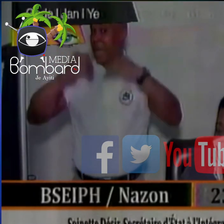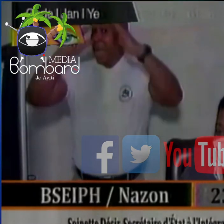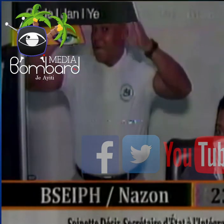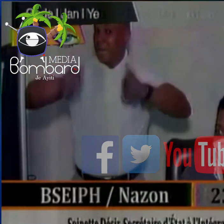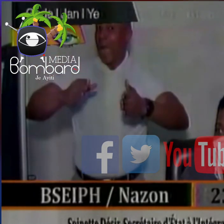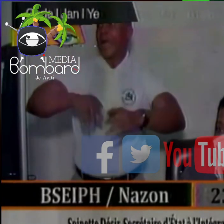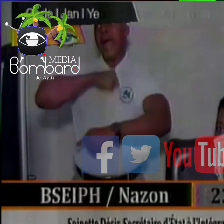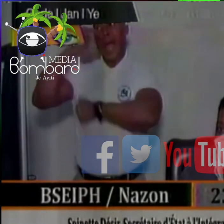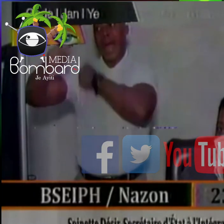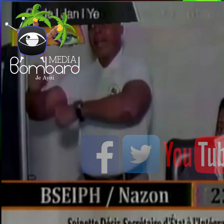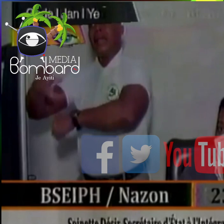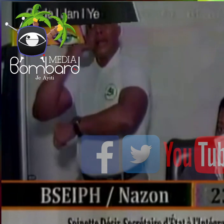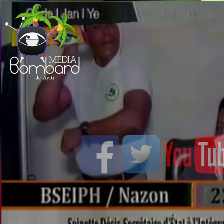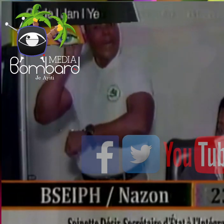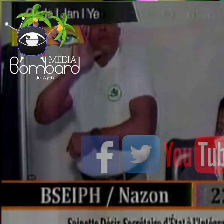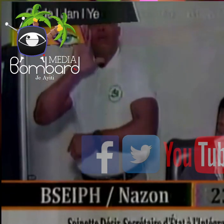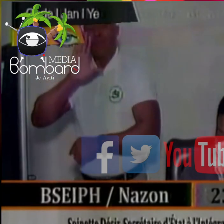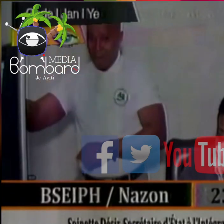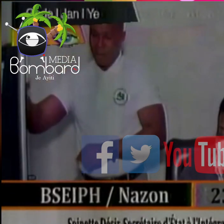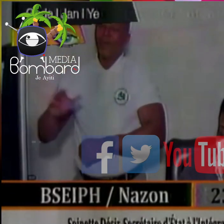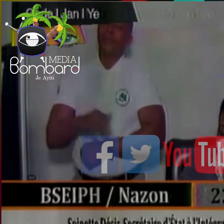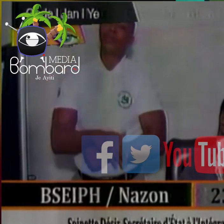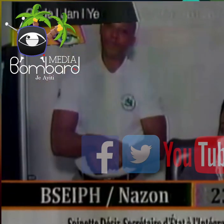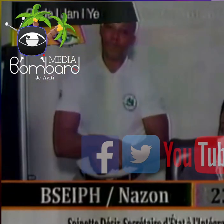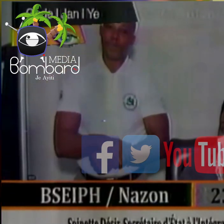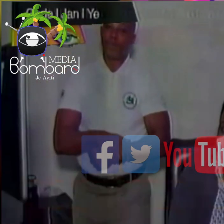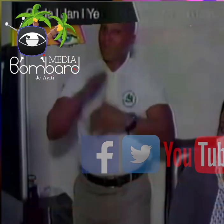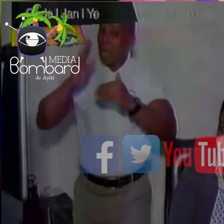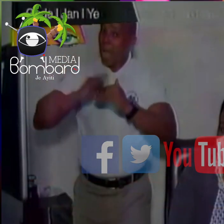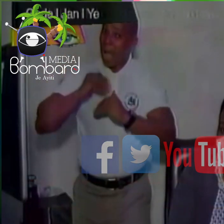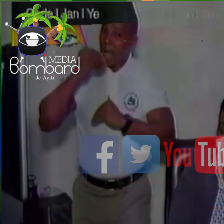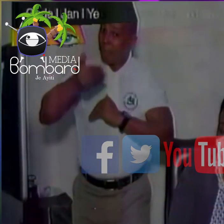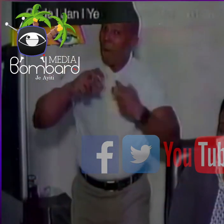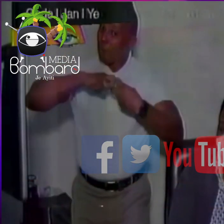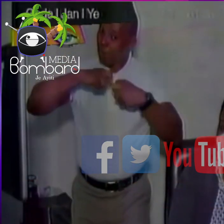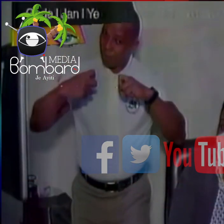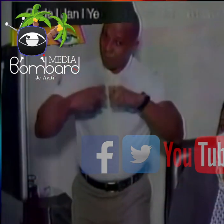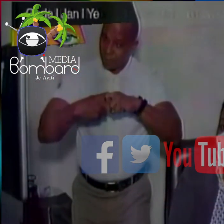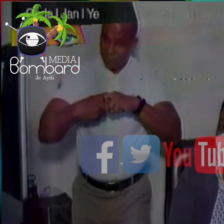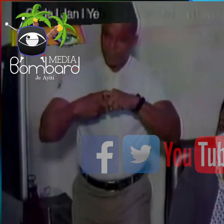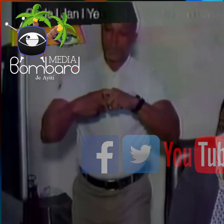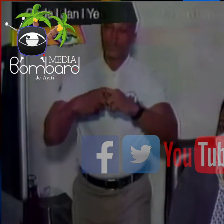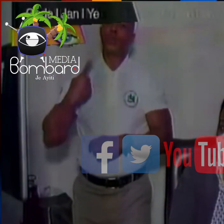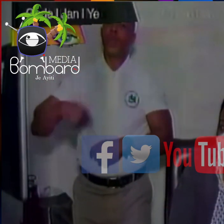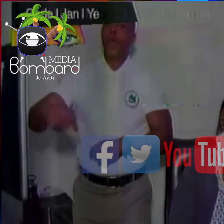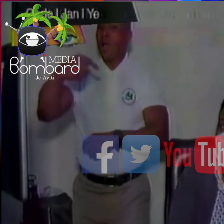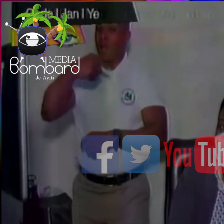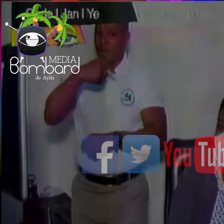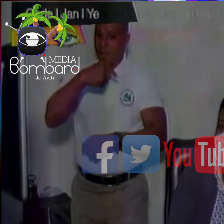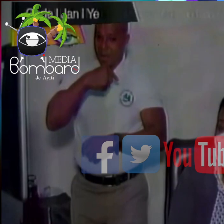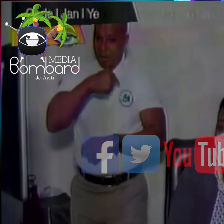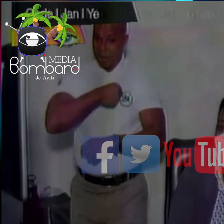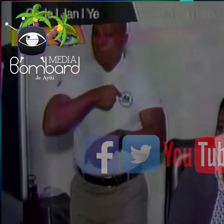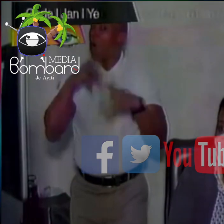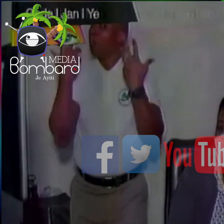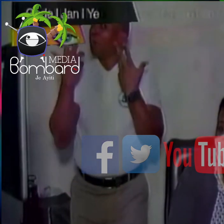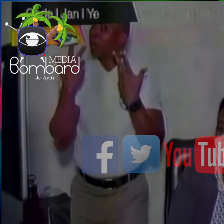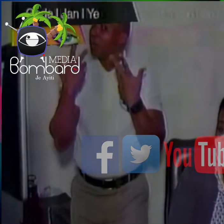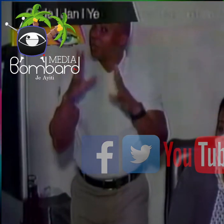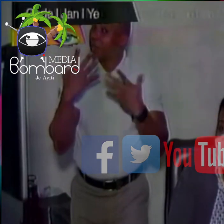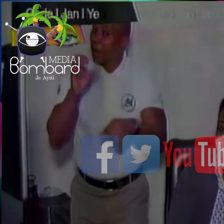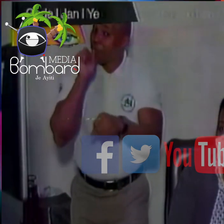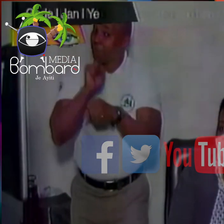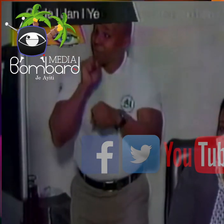faciliter travail là. Donc et c'est sûr que suite avec problème ça nous mêmes nous t'es déjà dans un